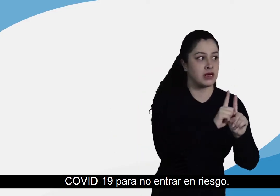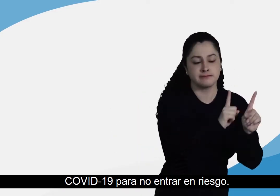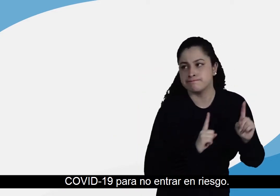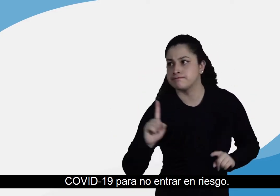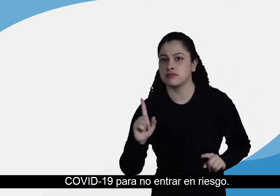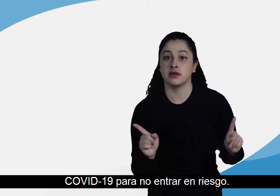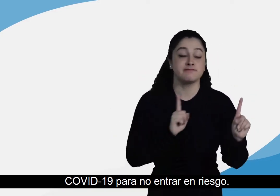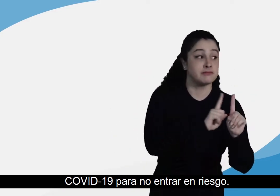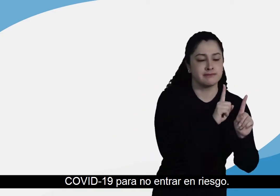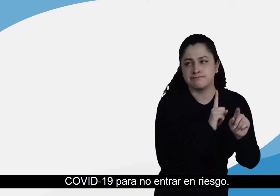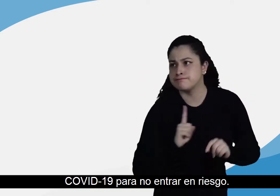riesgo.